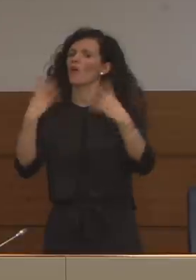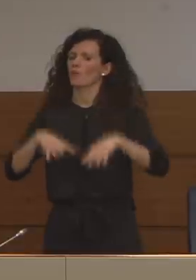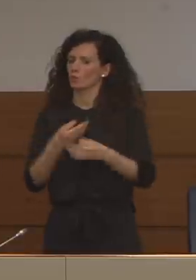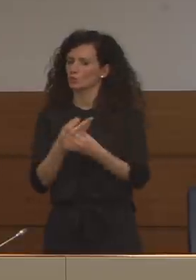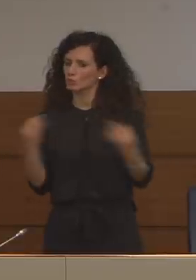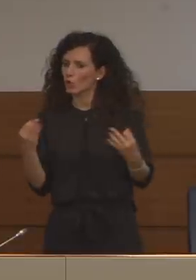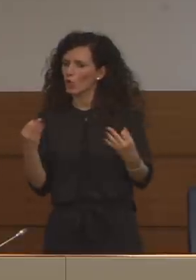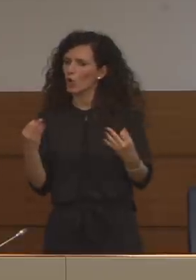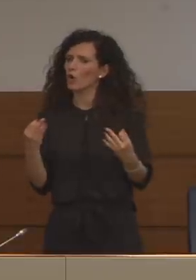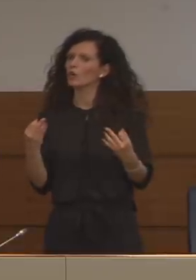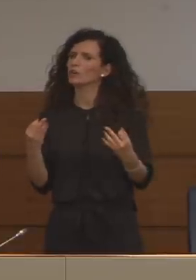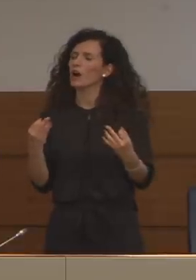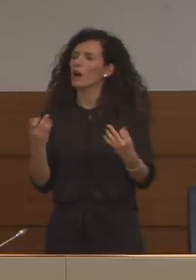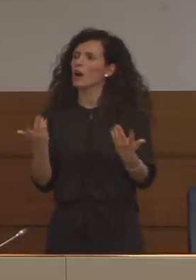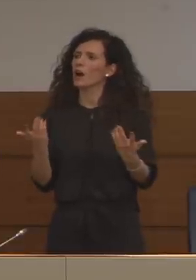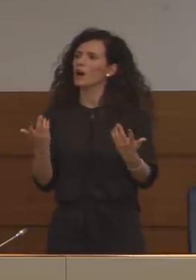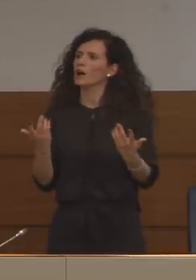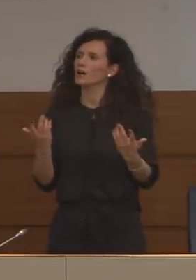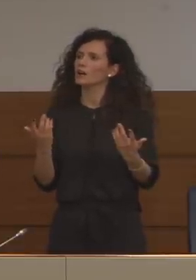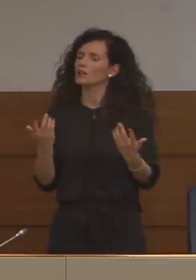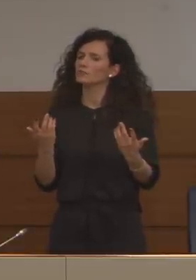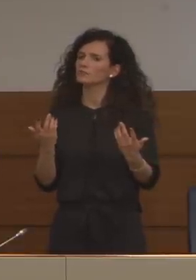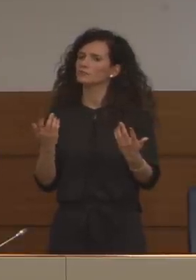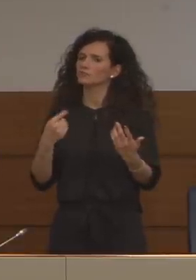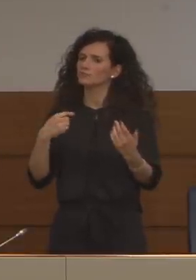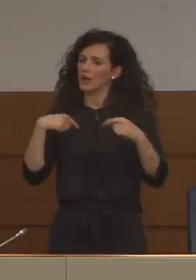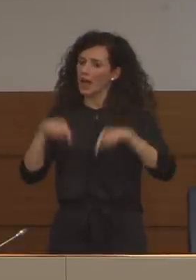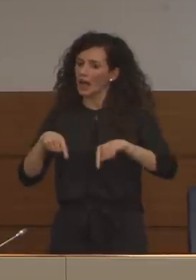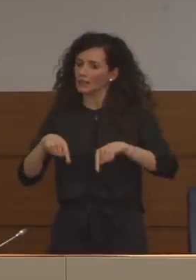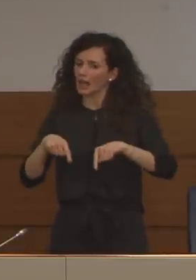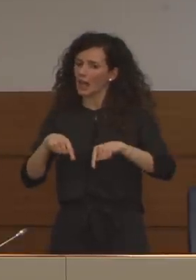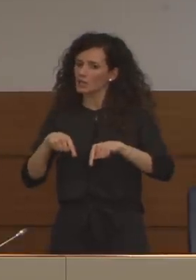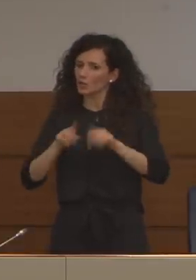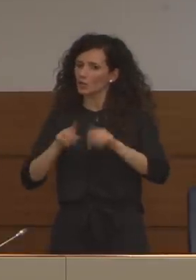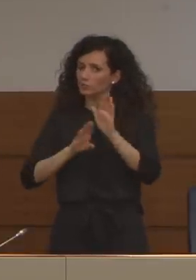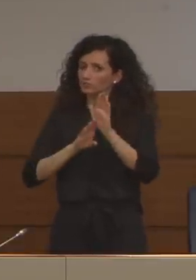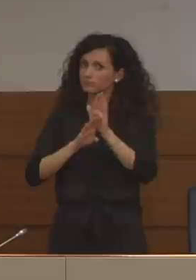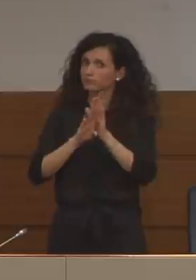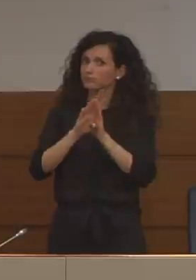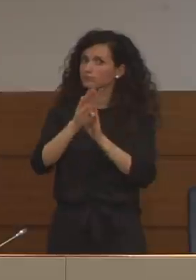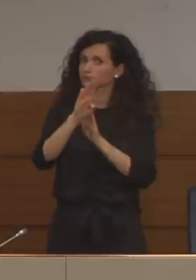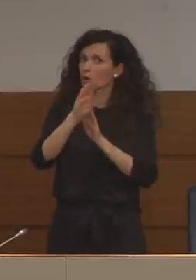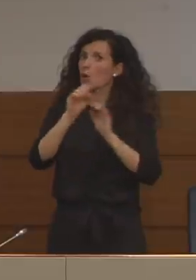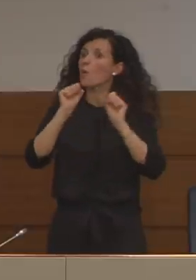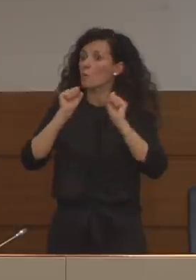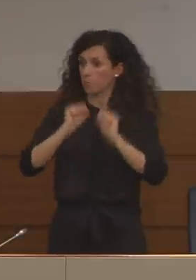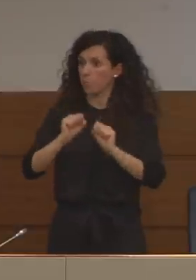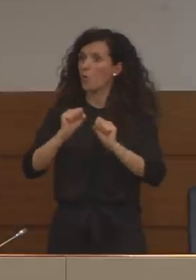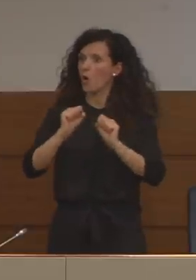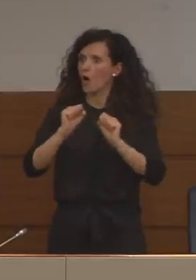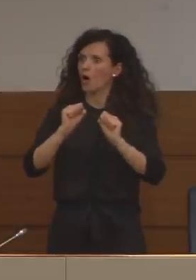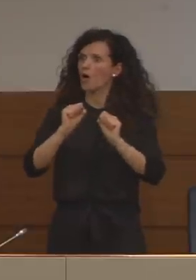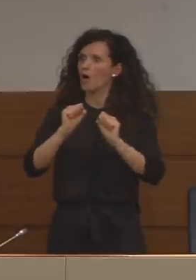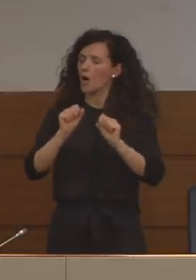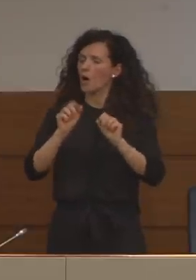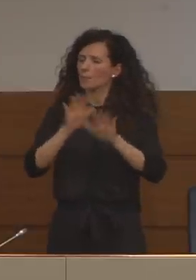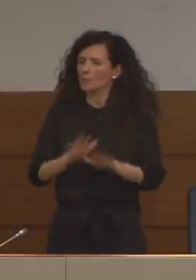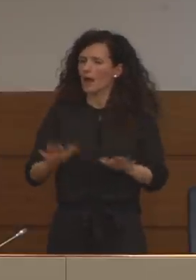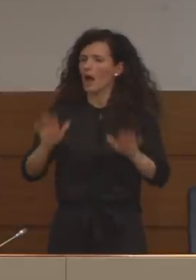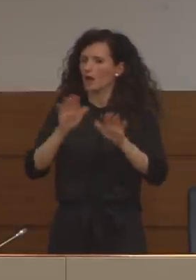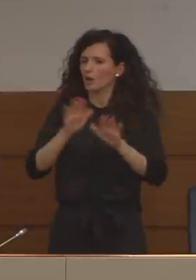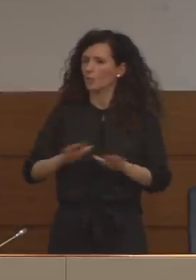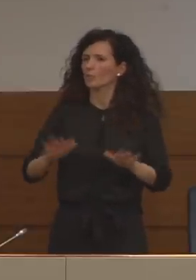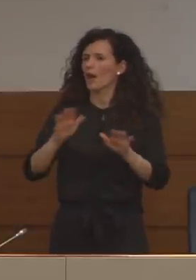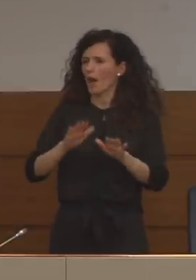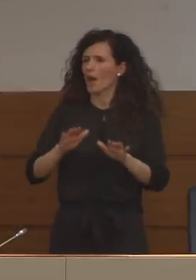in qualche modo stiamo attraversando quello che era il picco e quindi siamo in una fase che potrebbe portarci a lentamente a